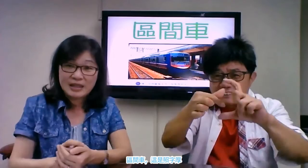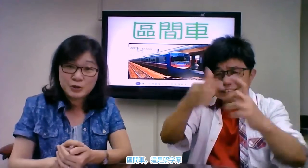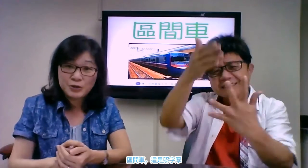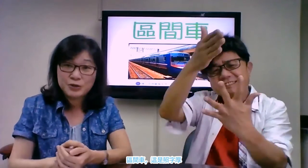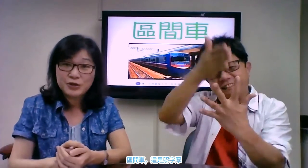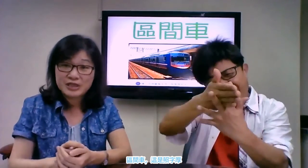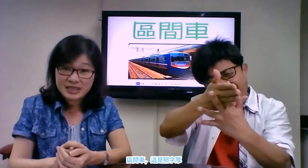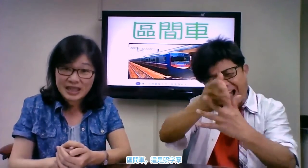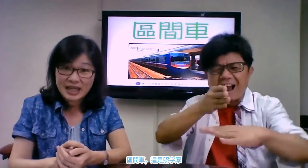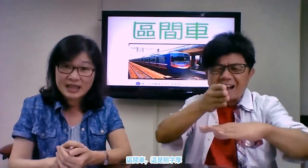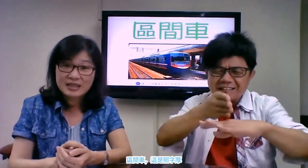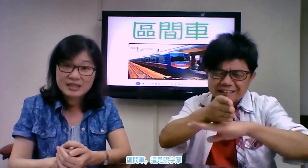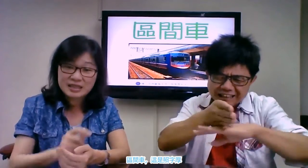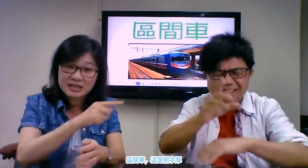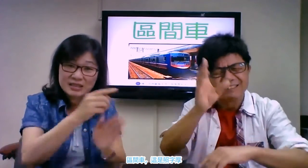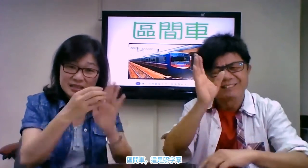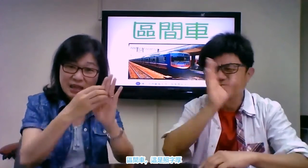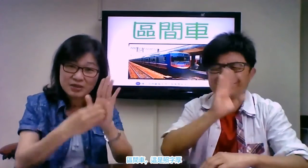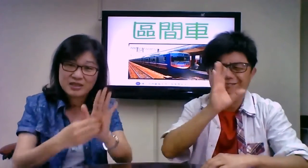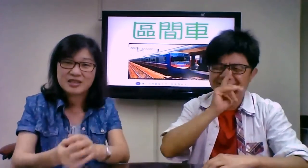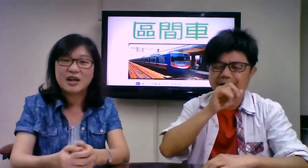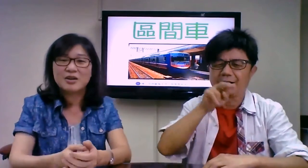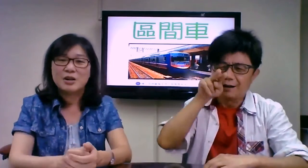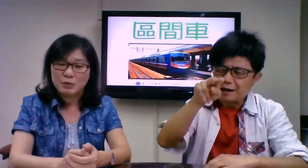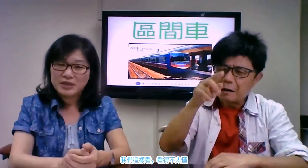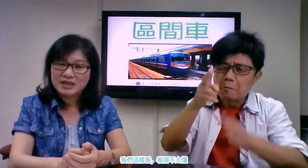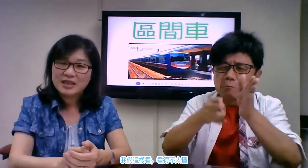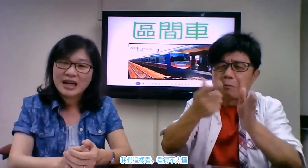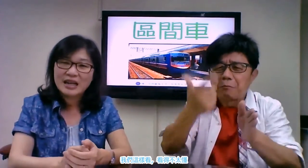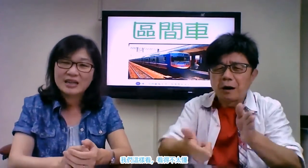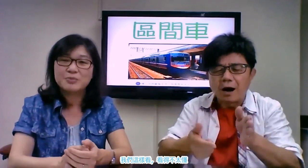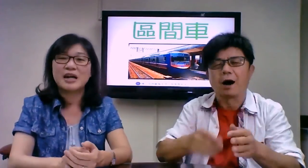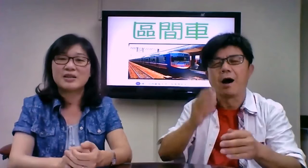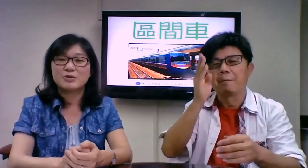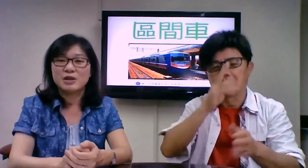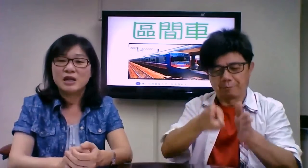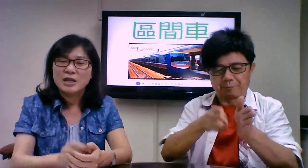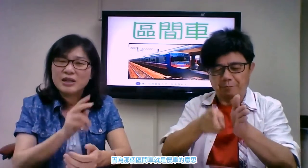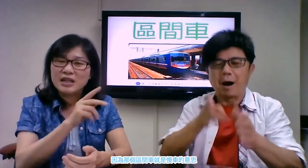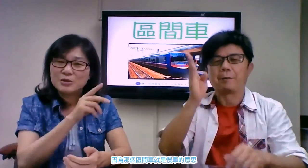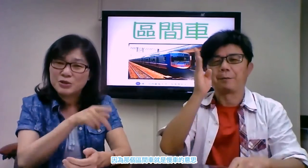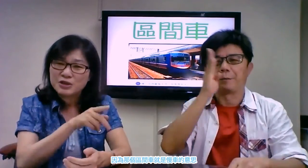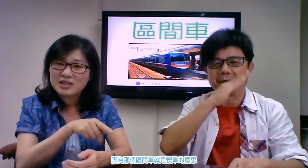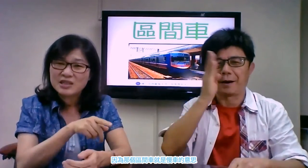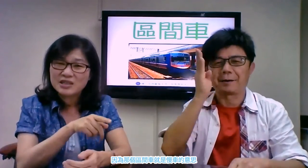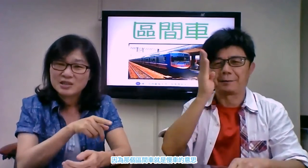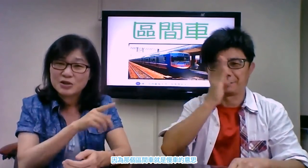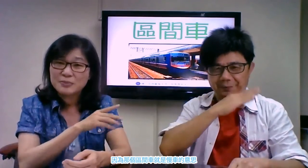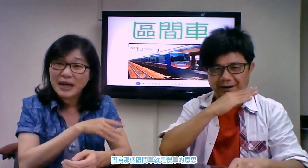区间车，这是造字哦。我们这样看的不太懂，因为那个区间车就是慢车